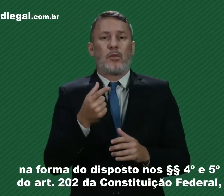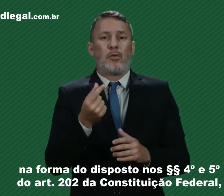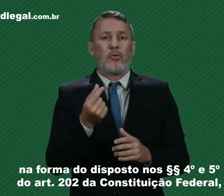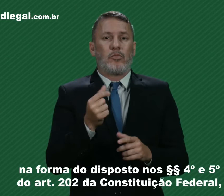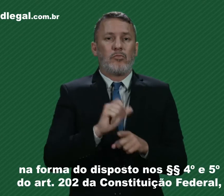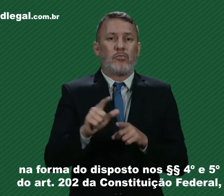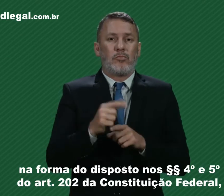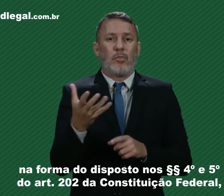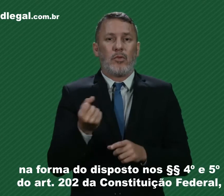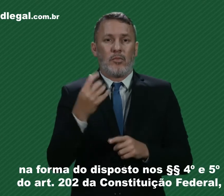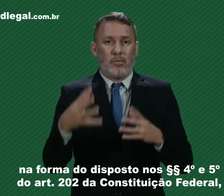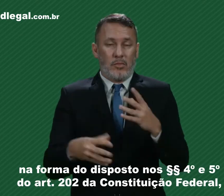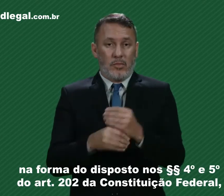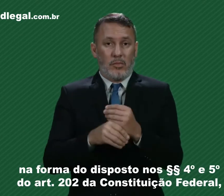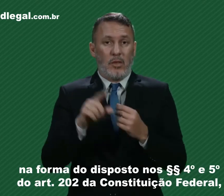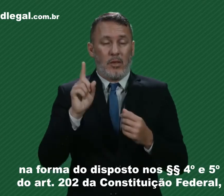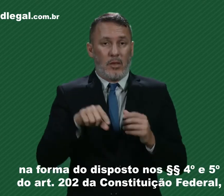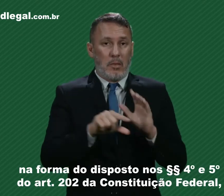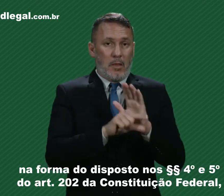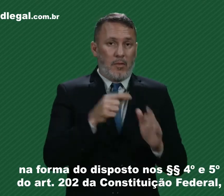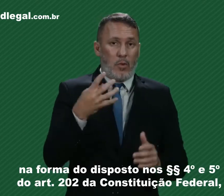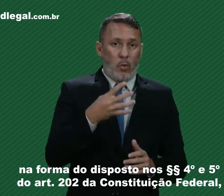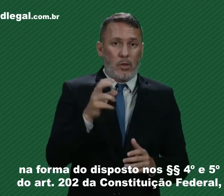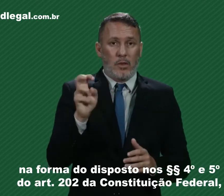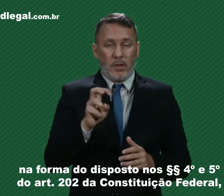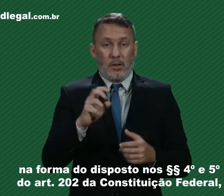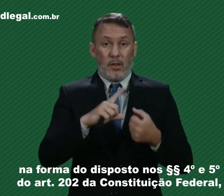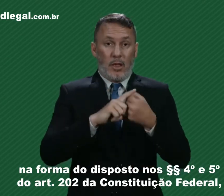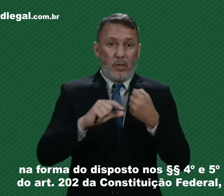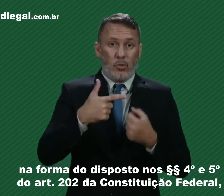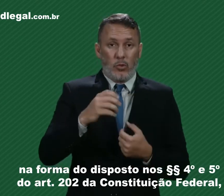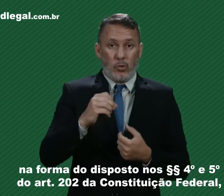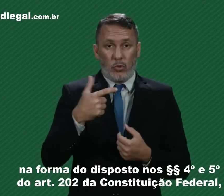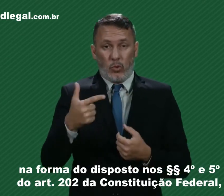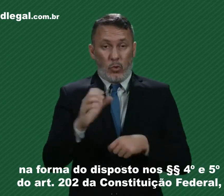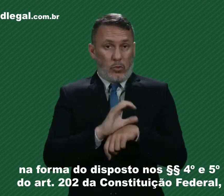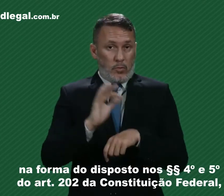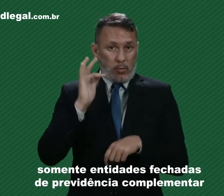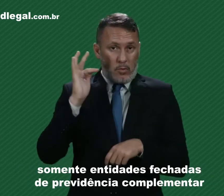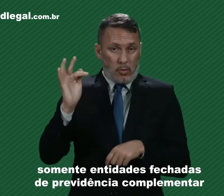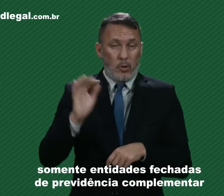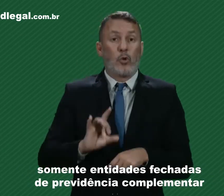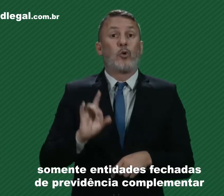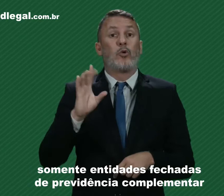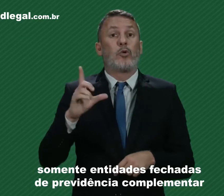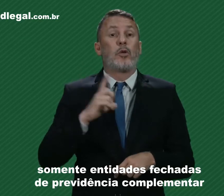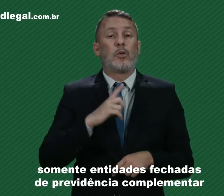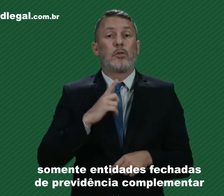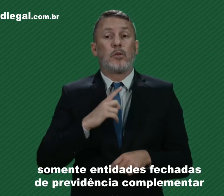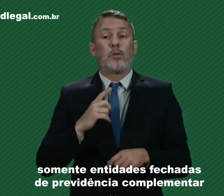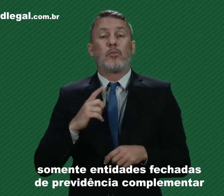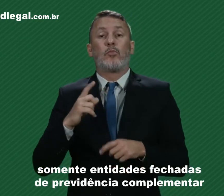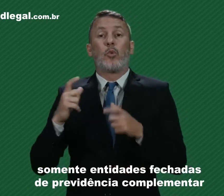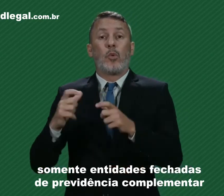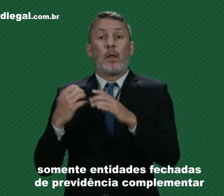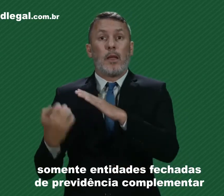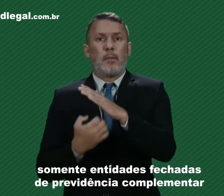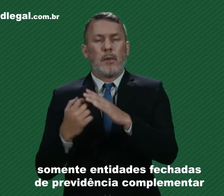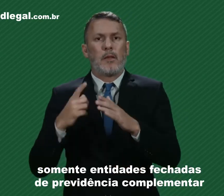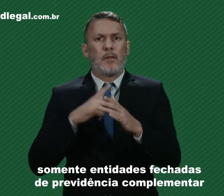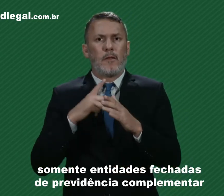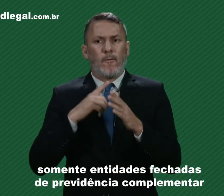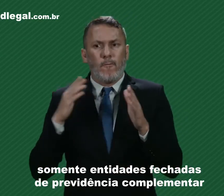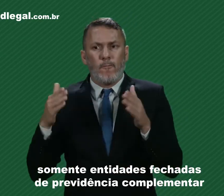nos parágrafos 4º e 5º do artigo 202 da Constituição Federal, somente entidades fechadas